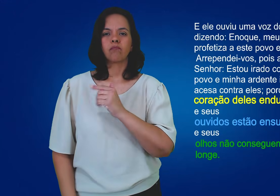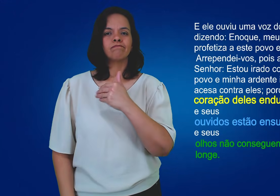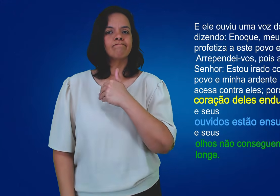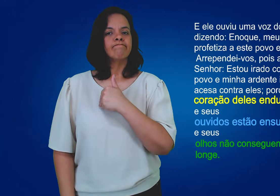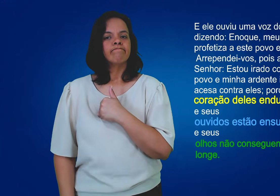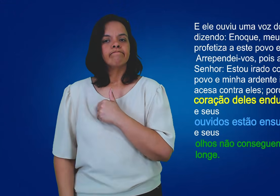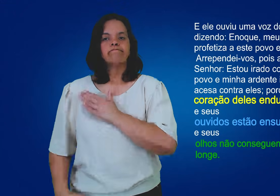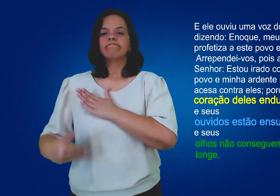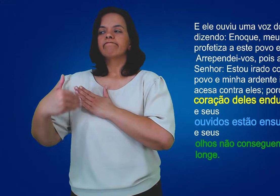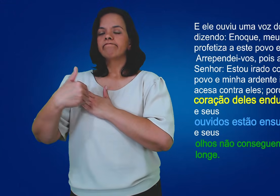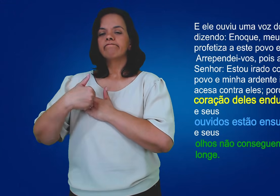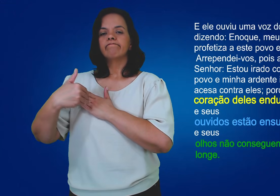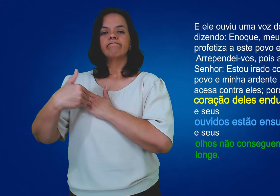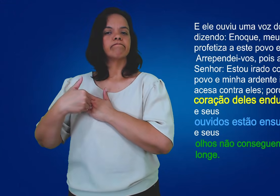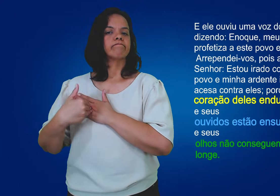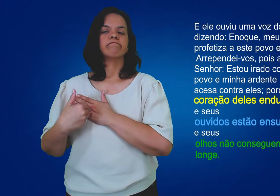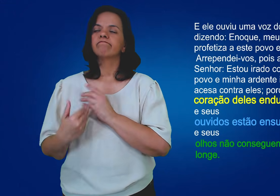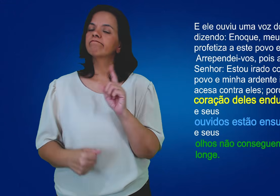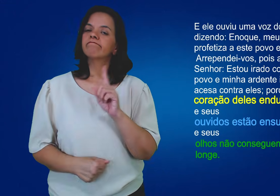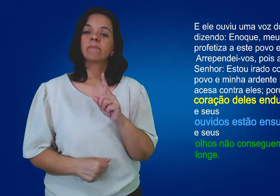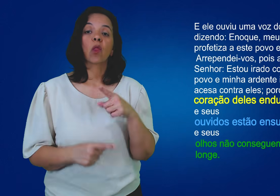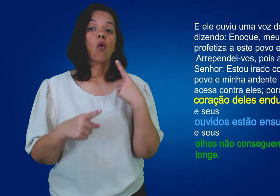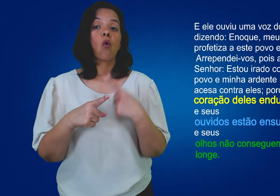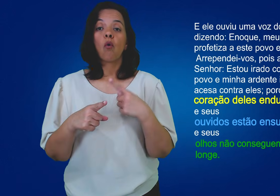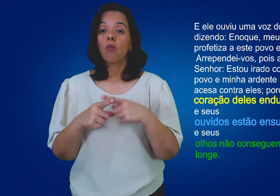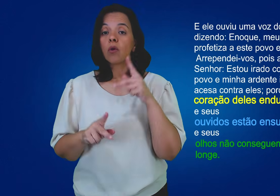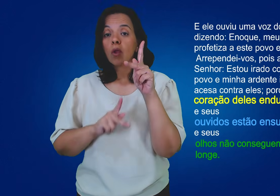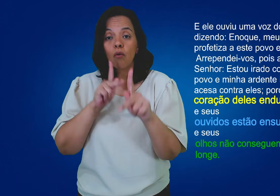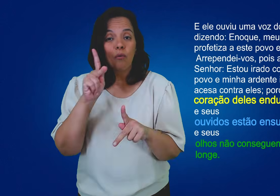Esse é o sinal de coração endurecido.